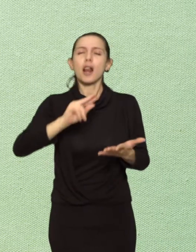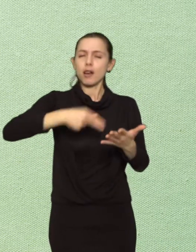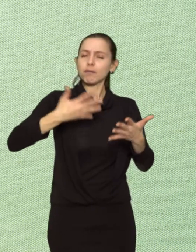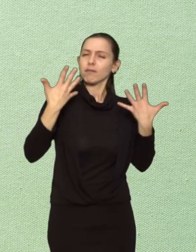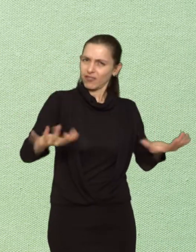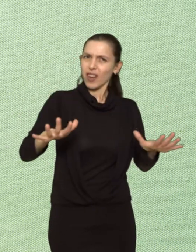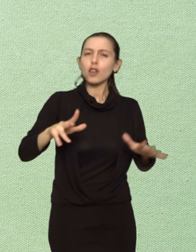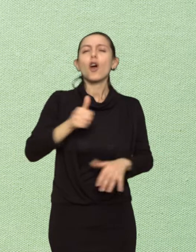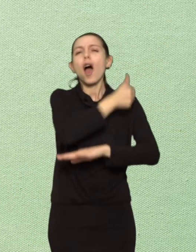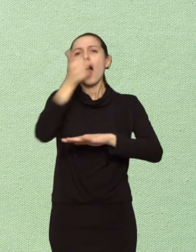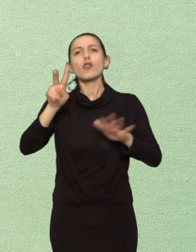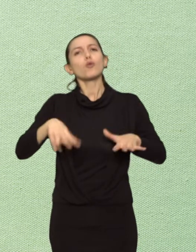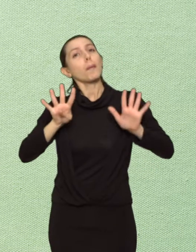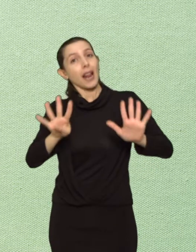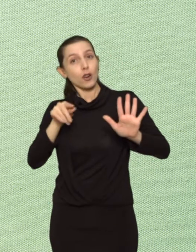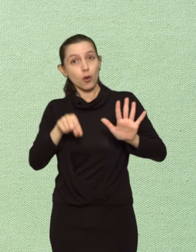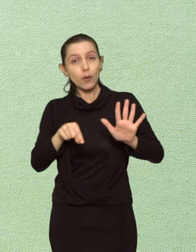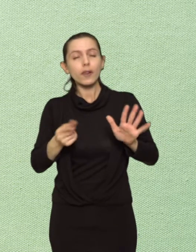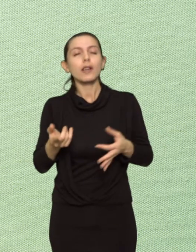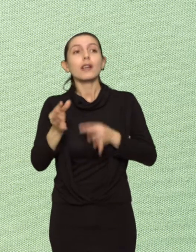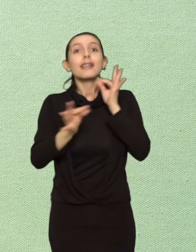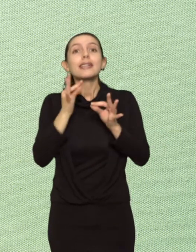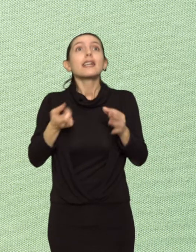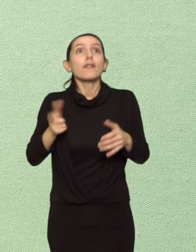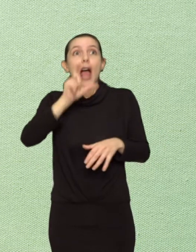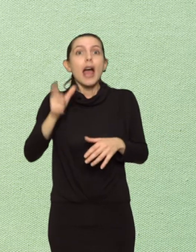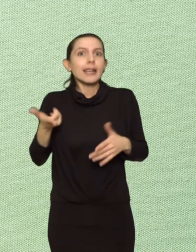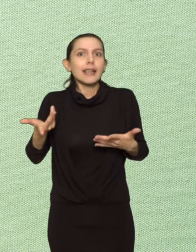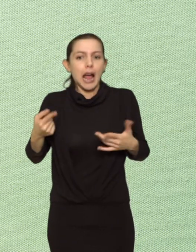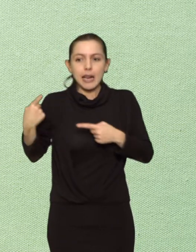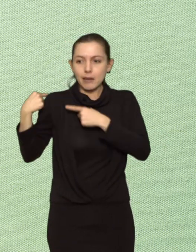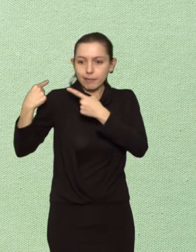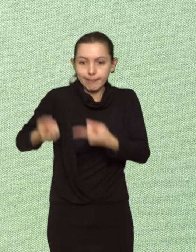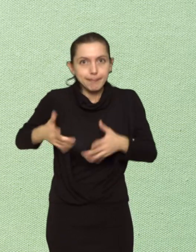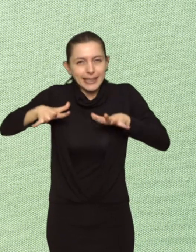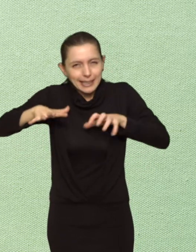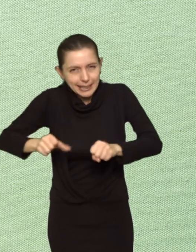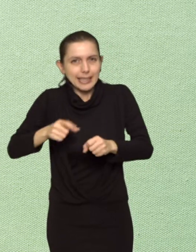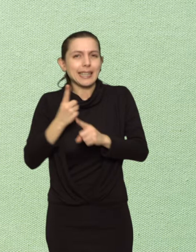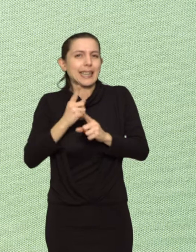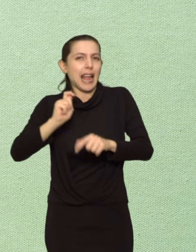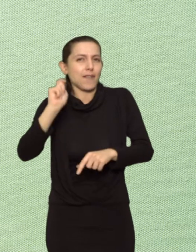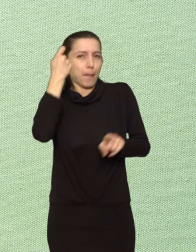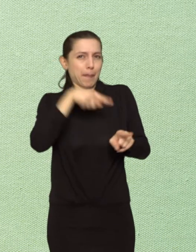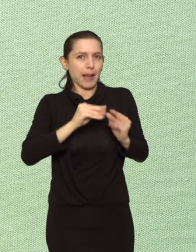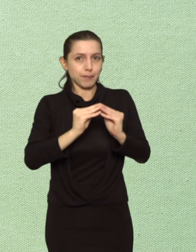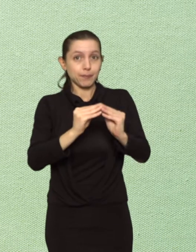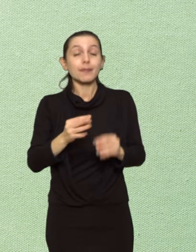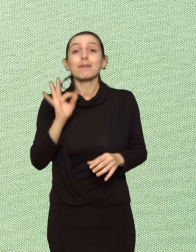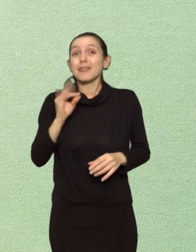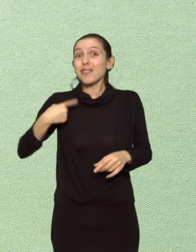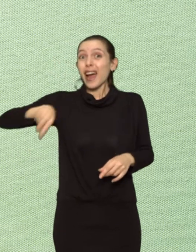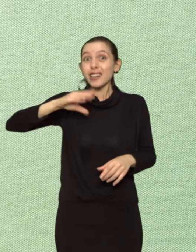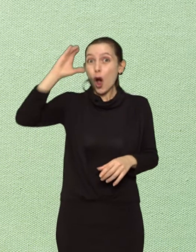nel 2009 e quindi, diciamo, è impegnata a realizzarla. Non è un caso che l'osservatorio è l'organismo che